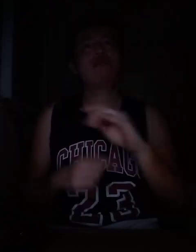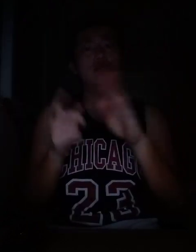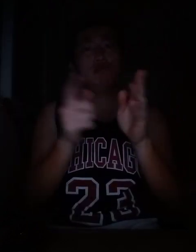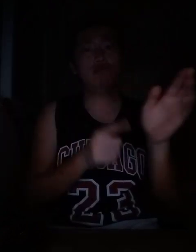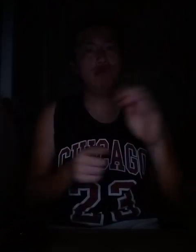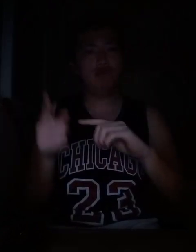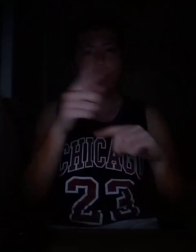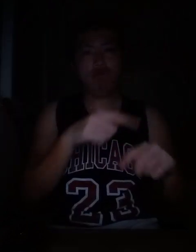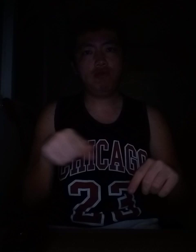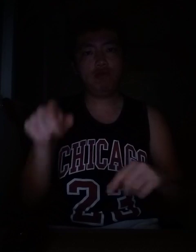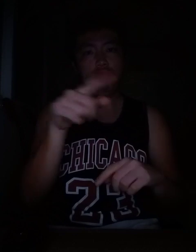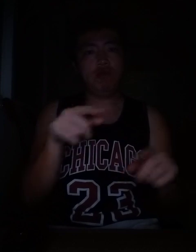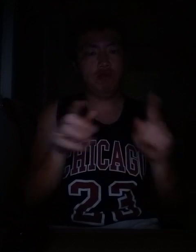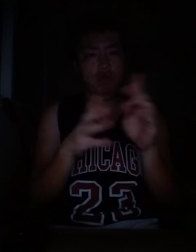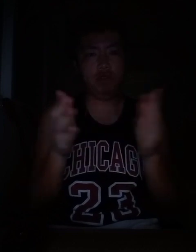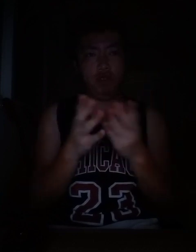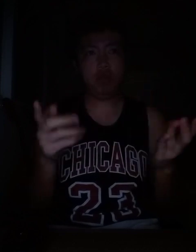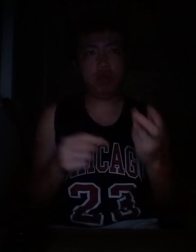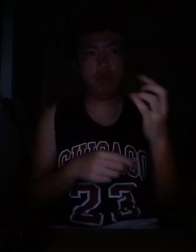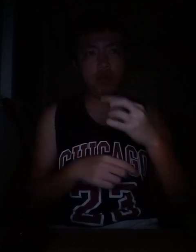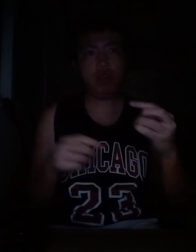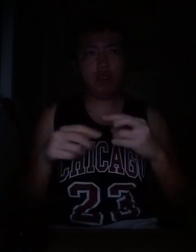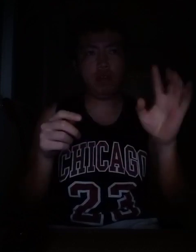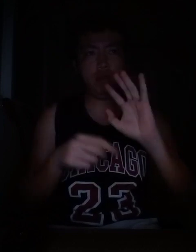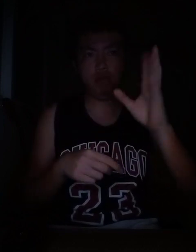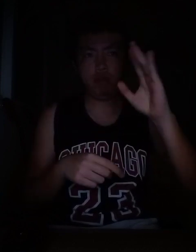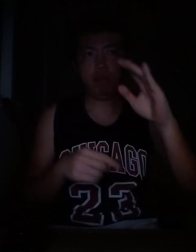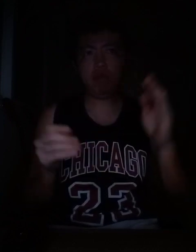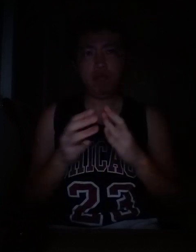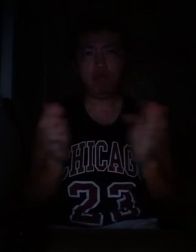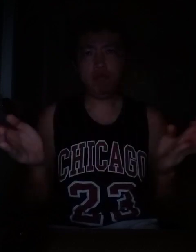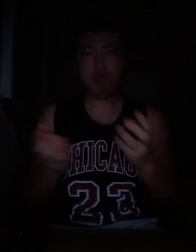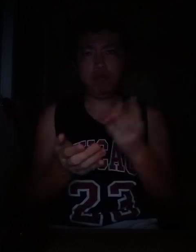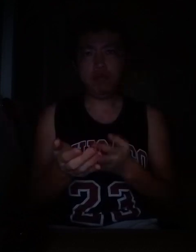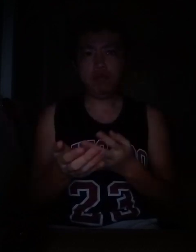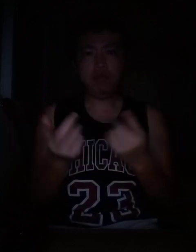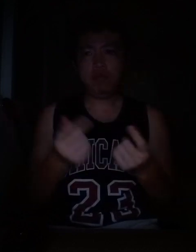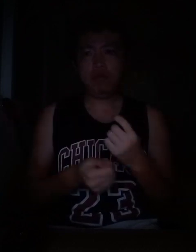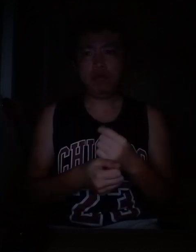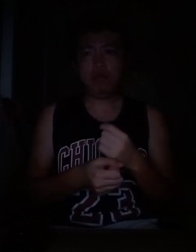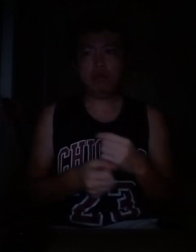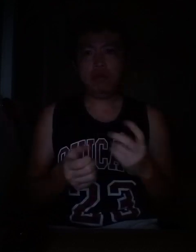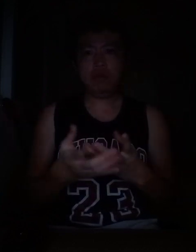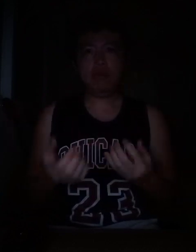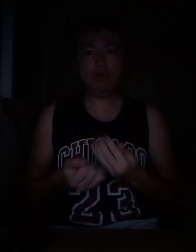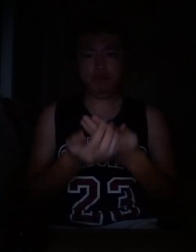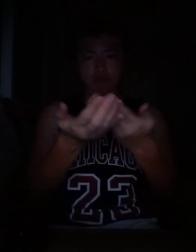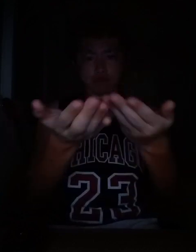방향을 틀어 내일부터 제주에는 태풍특보가 내려질 걸로 보입니다. 송원일 기자가 보도합니다.